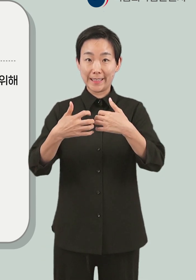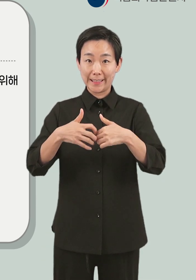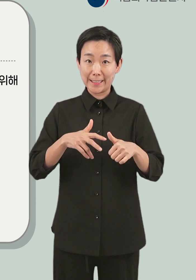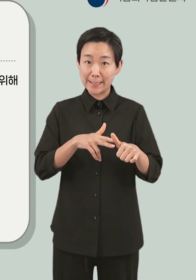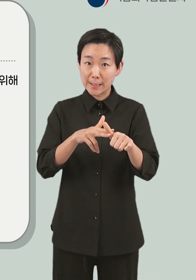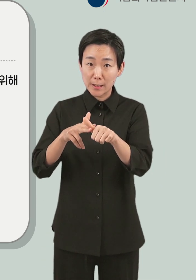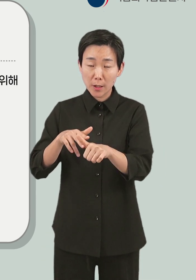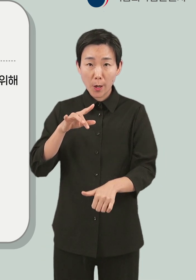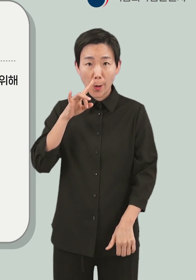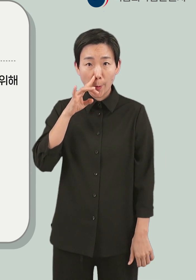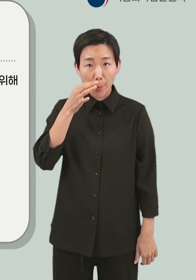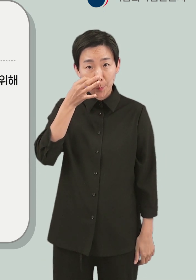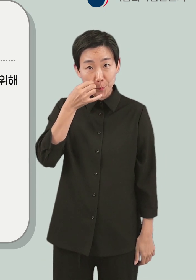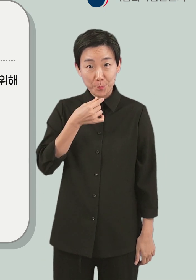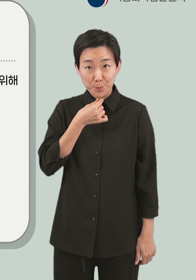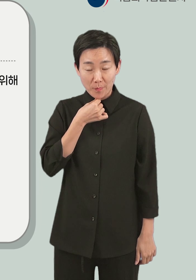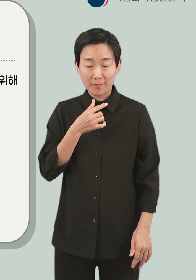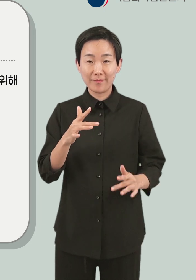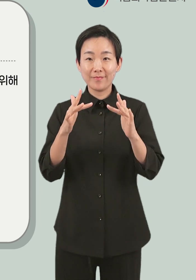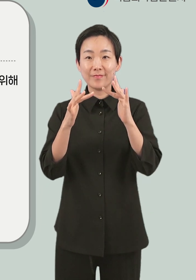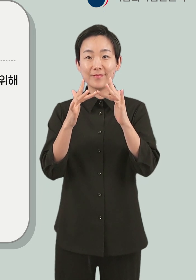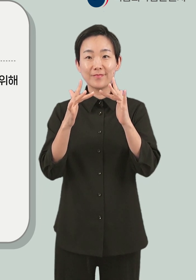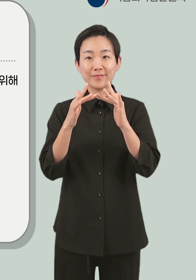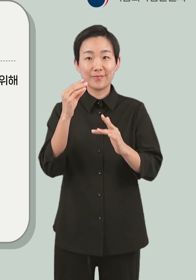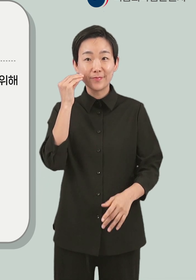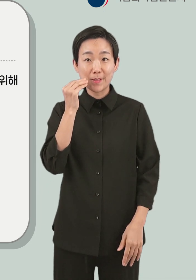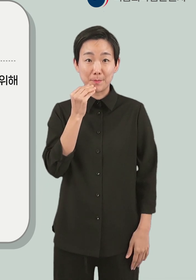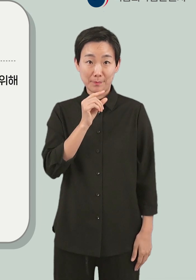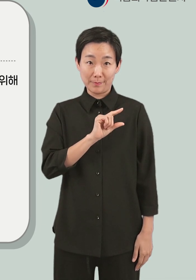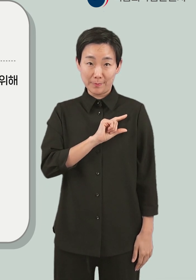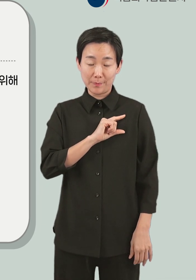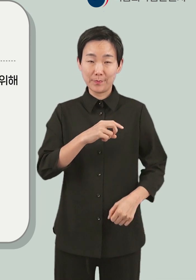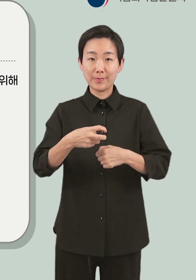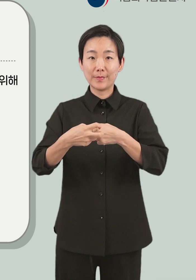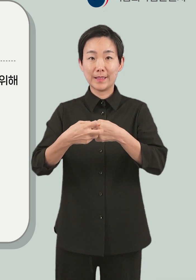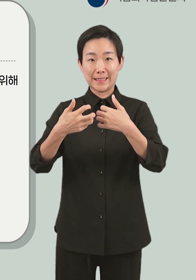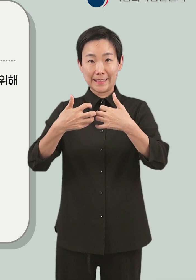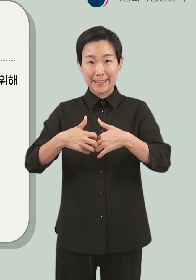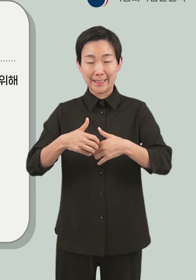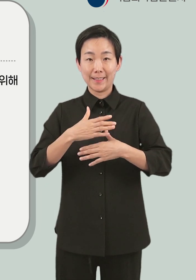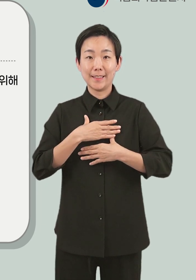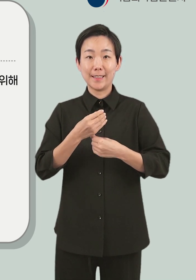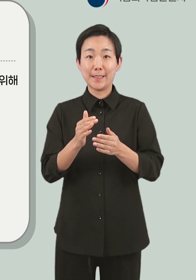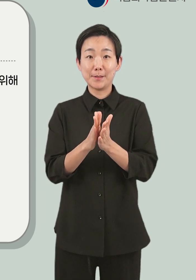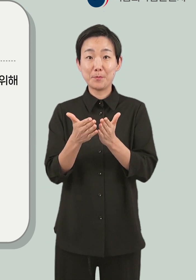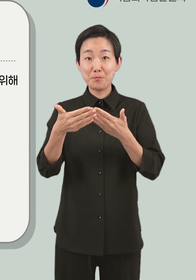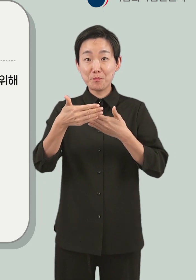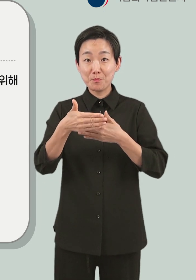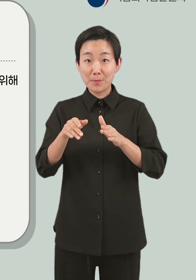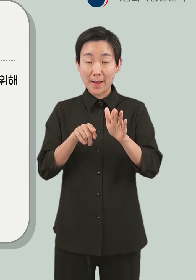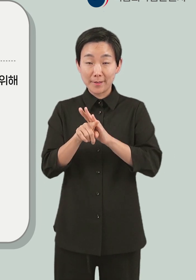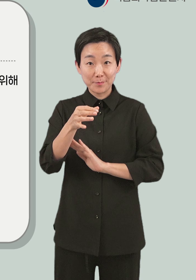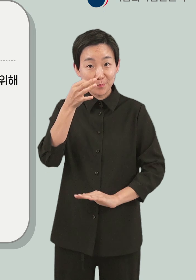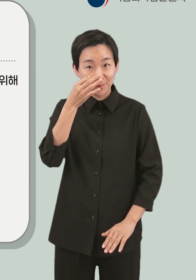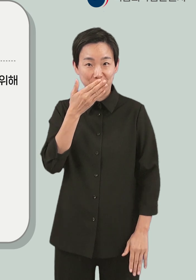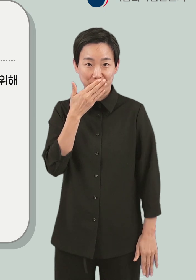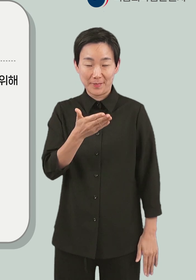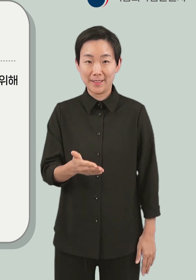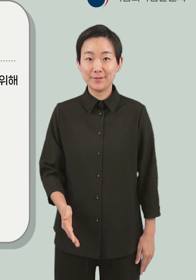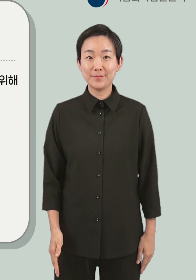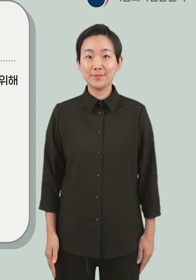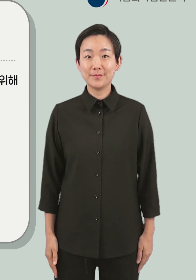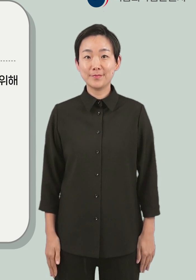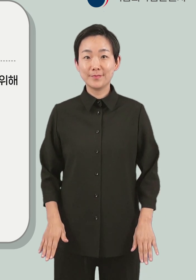자세한 의료기기 정보는 의료기기 안심 책방에서 꼭 확인하세요. 본 정보는 법적 효력을 가지고 있지